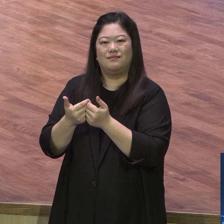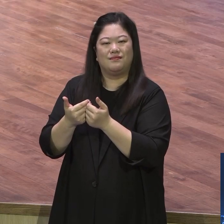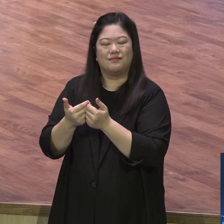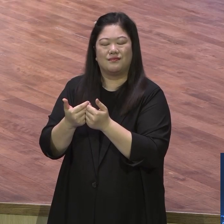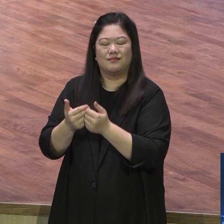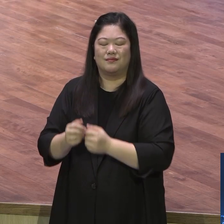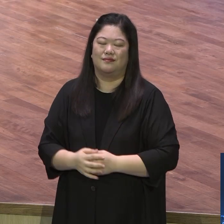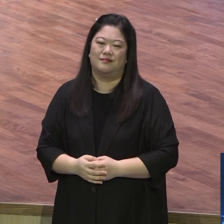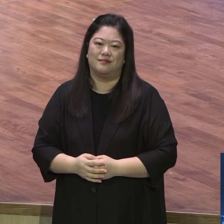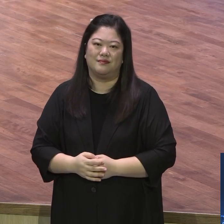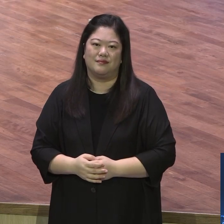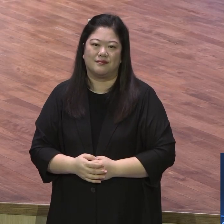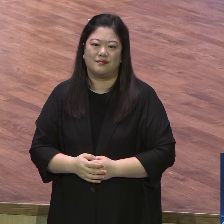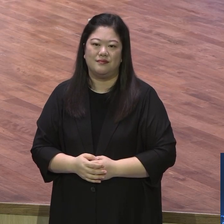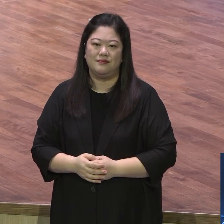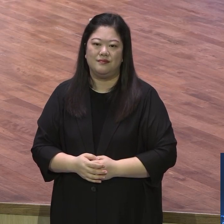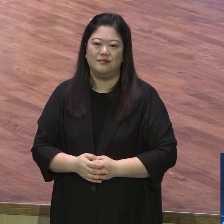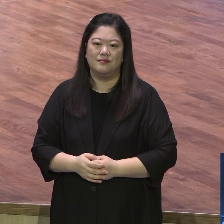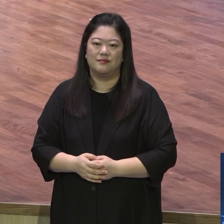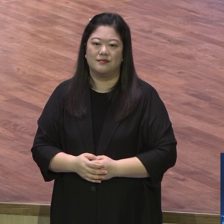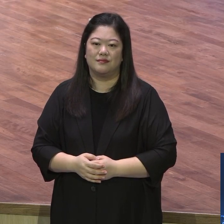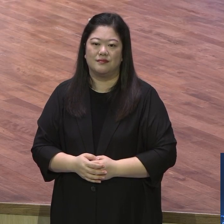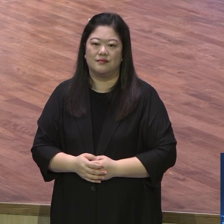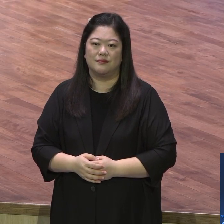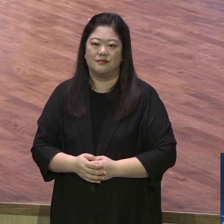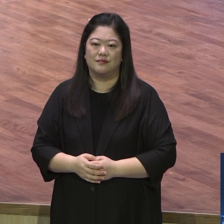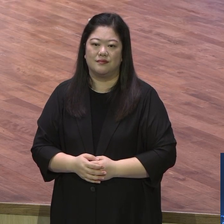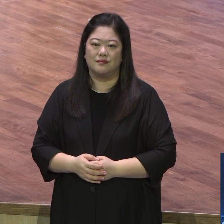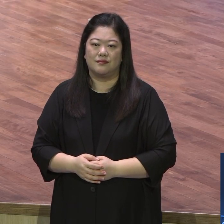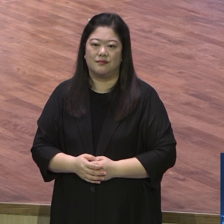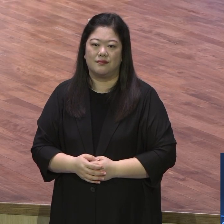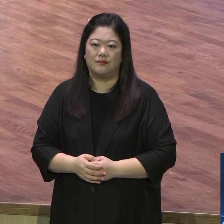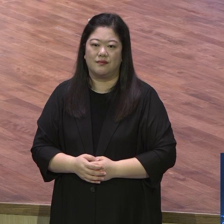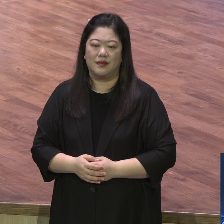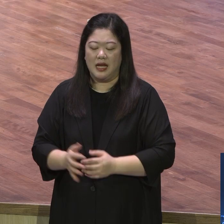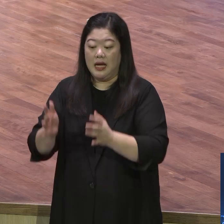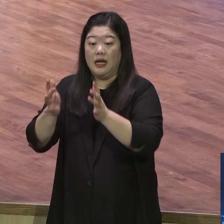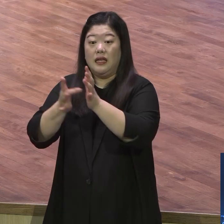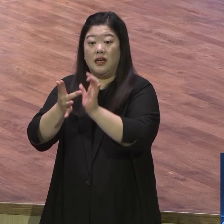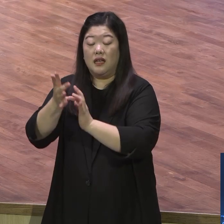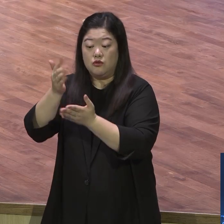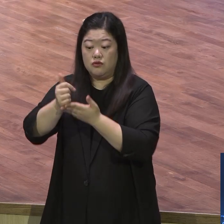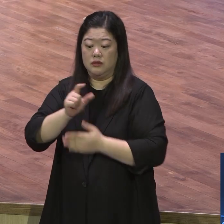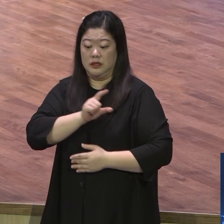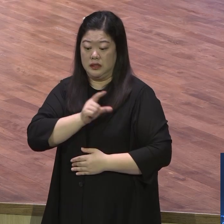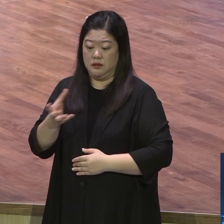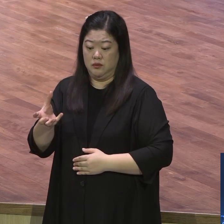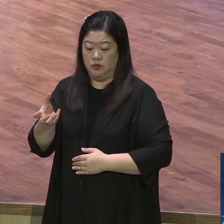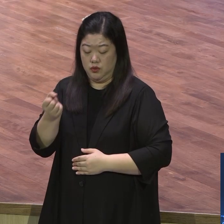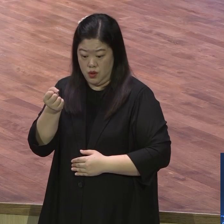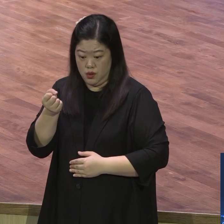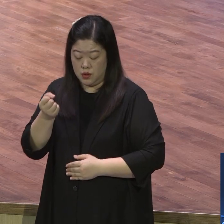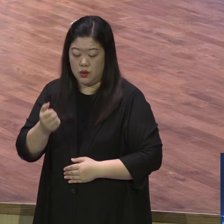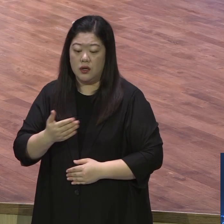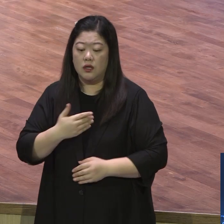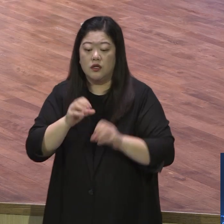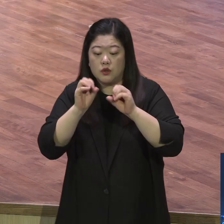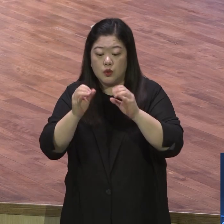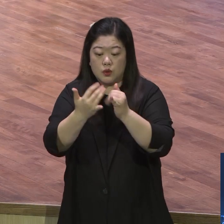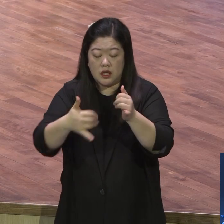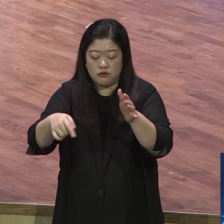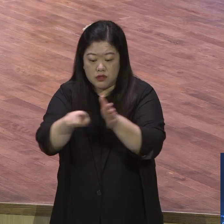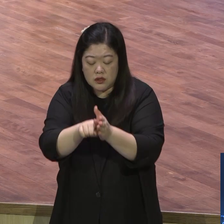소자 하나에게 내 이름으로 물 한 컵 대접하는 것도 내가 잃지 않고 갚아 죽겠다